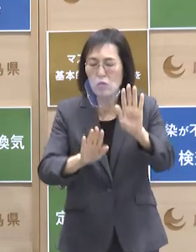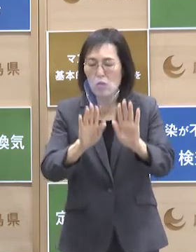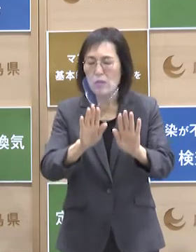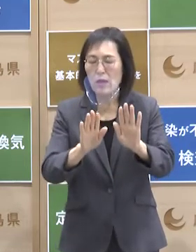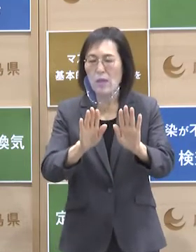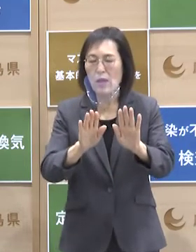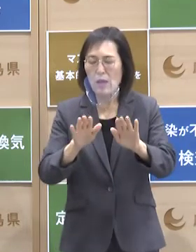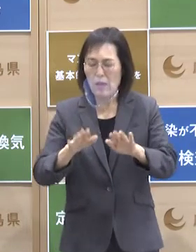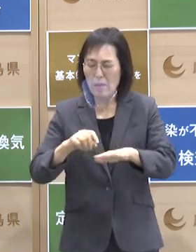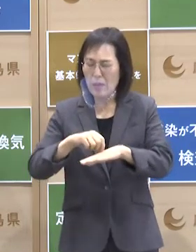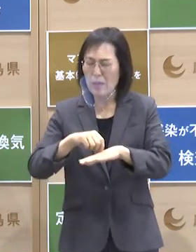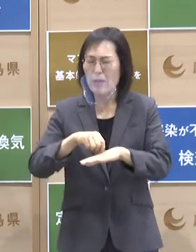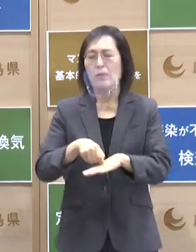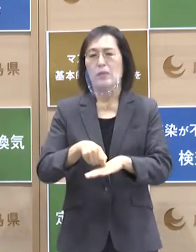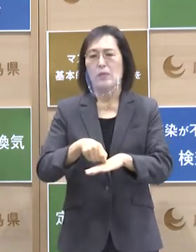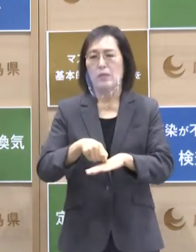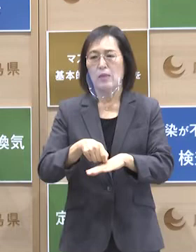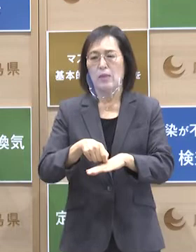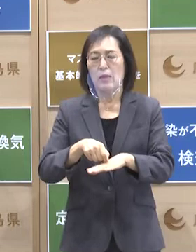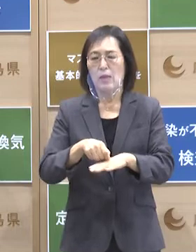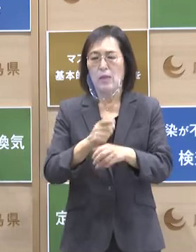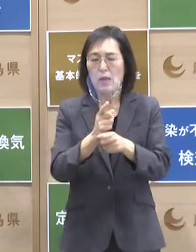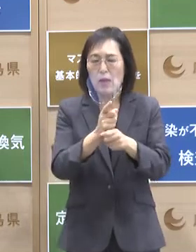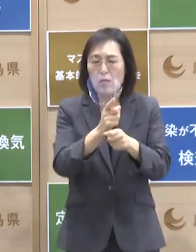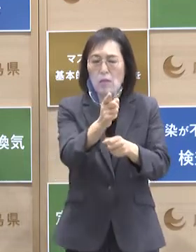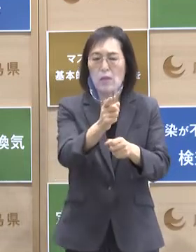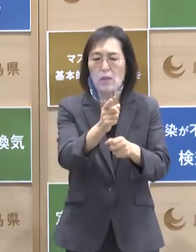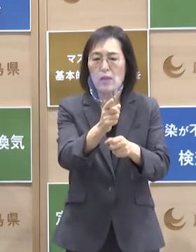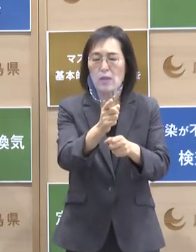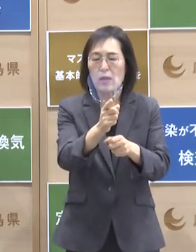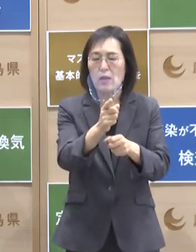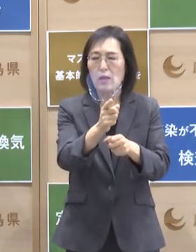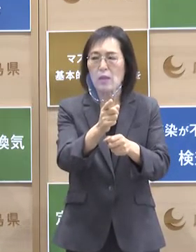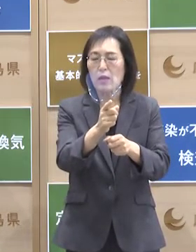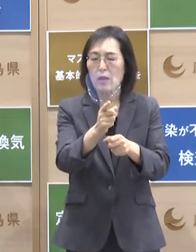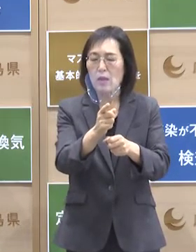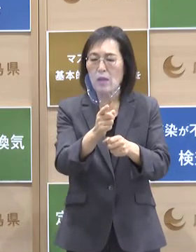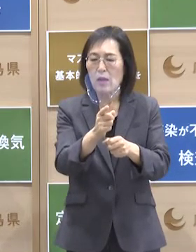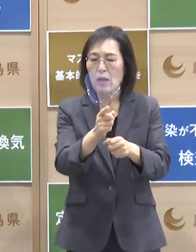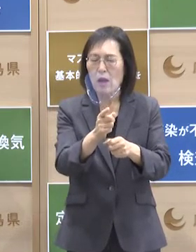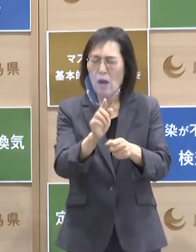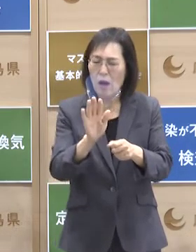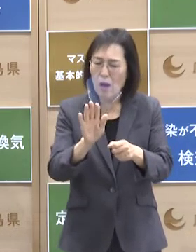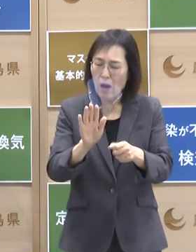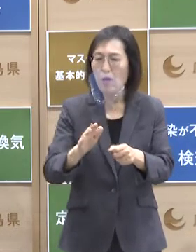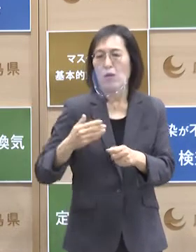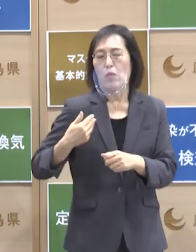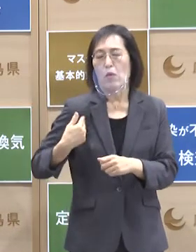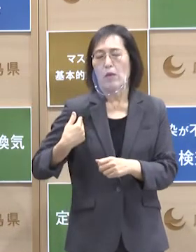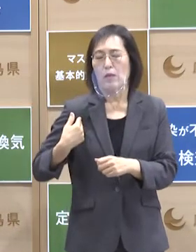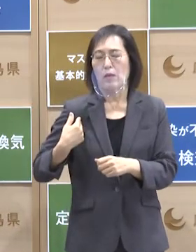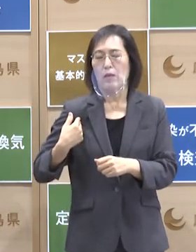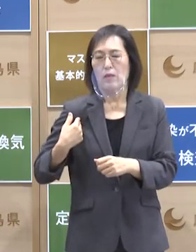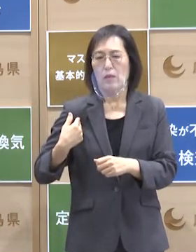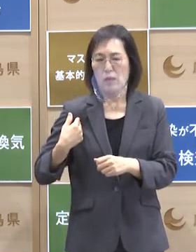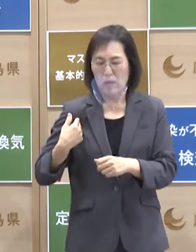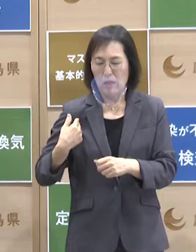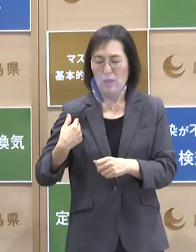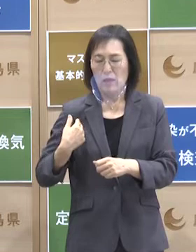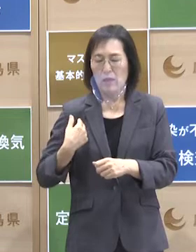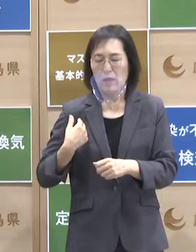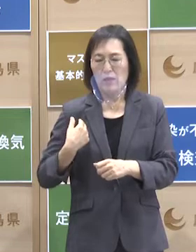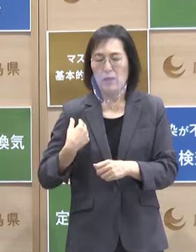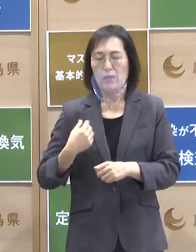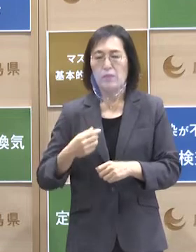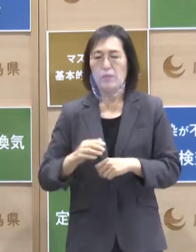しいというか、核兵器の使用がですね、完全に迫っているような、そんな状況になってますけども